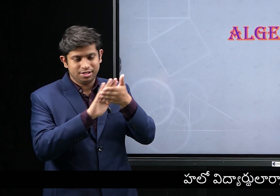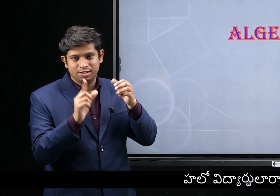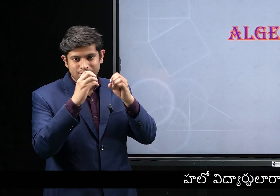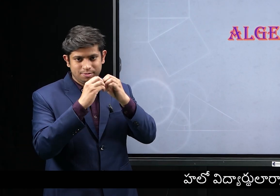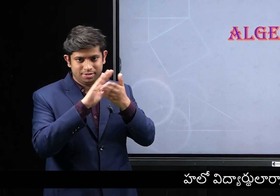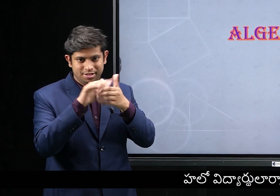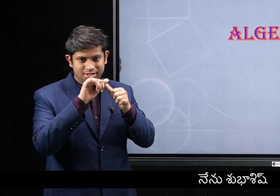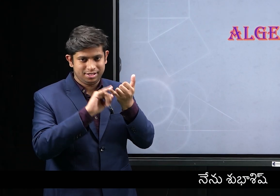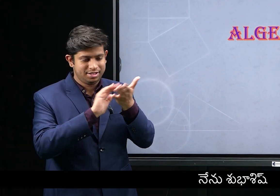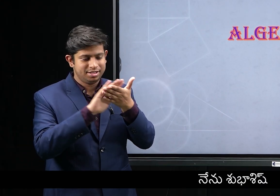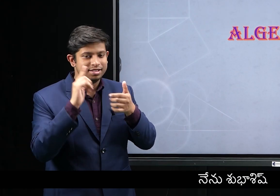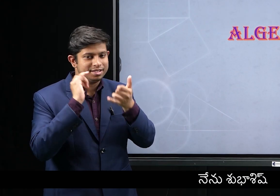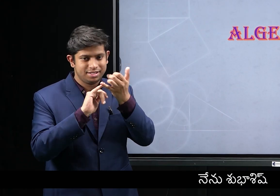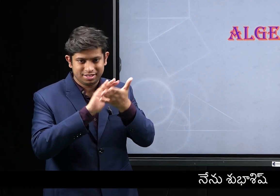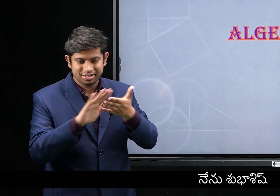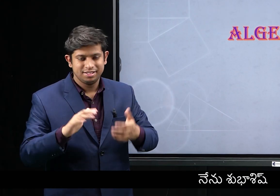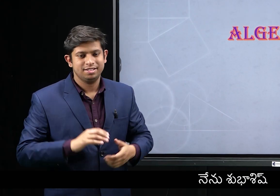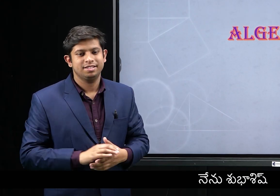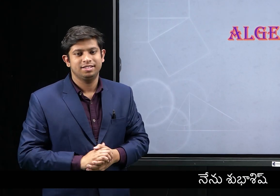హలో స్టూడెంట్స్, నేను సుభాష్ని.